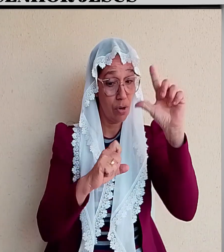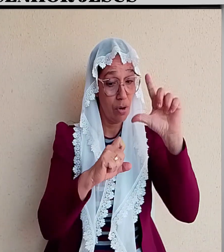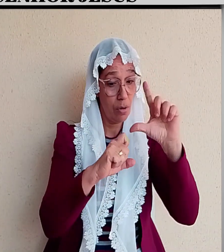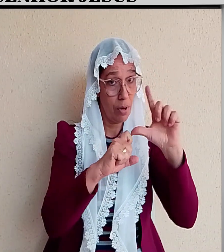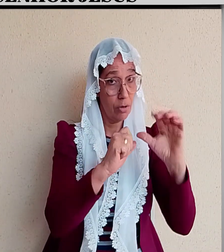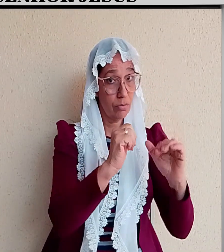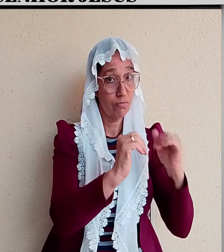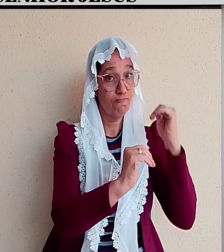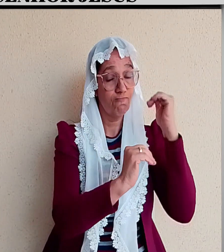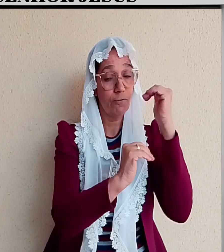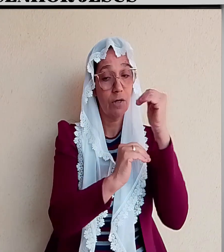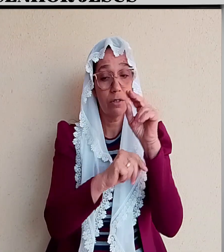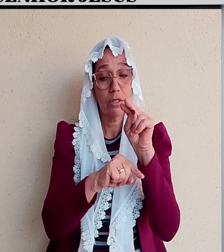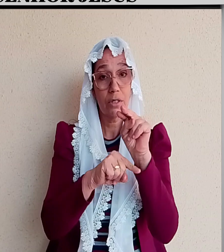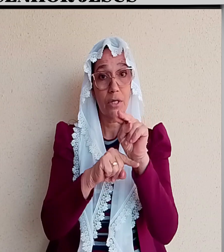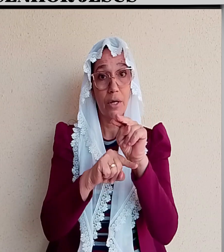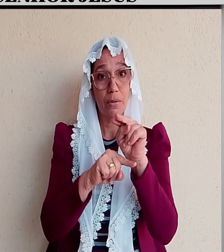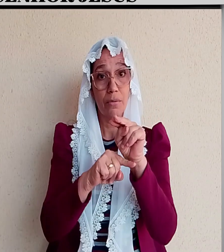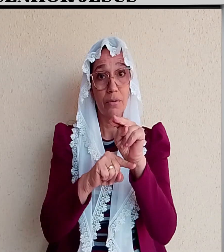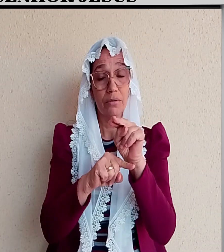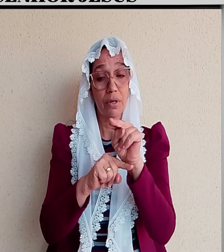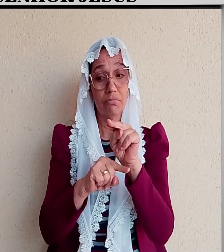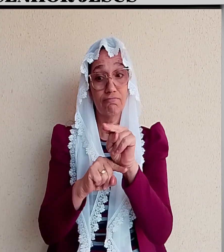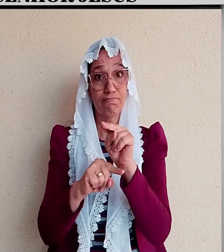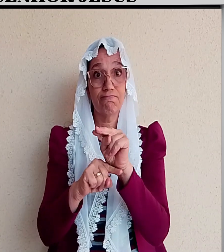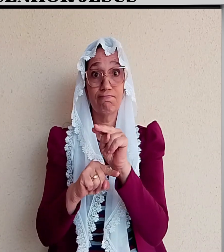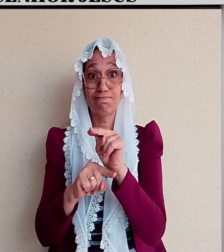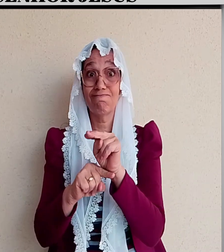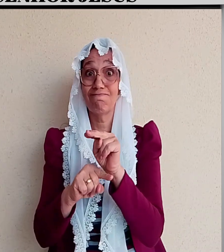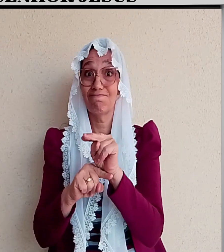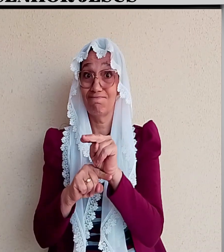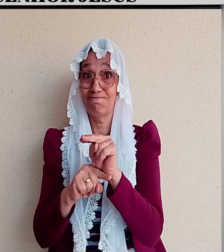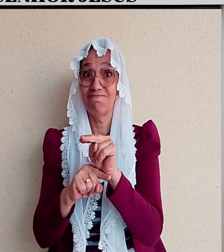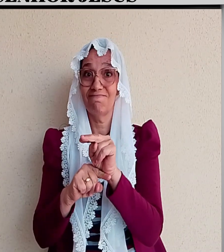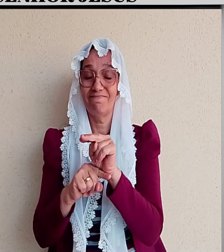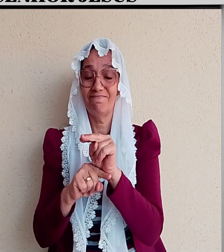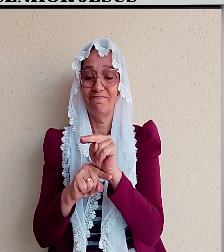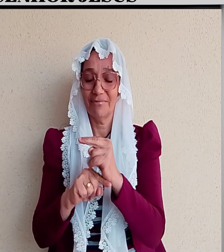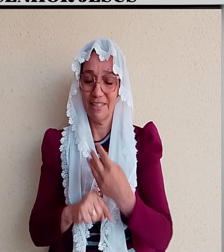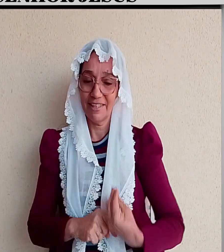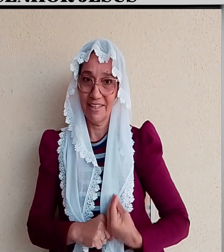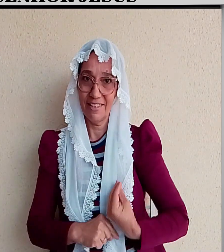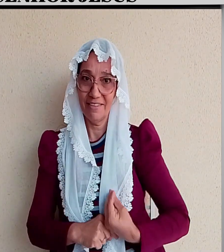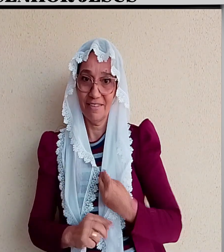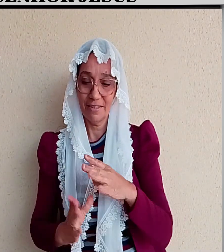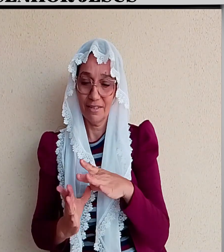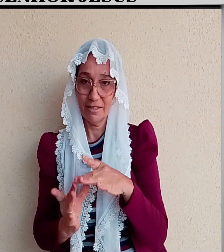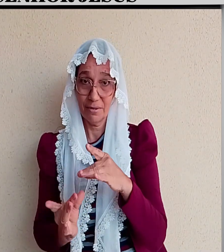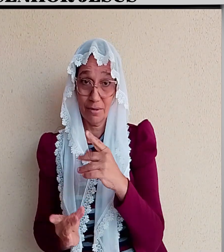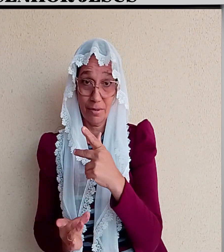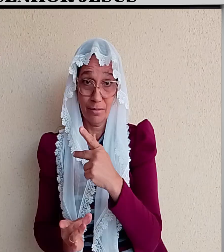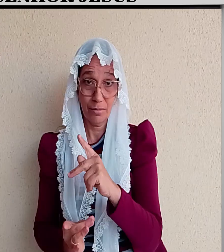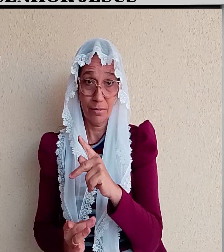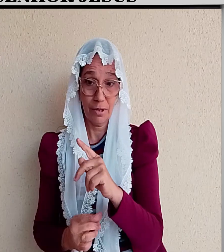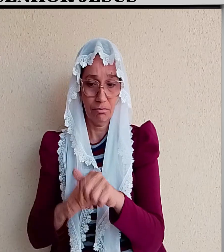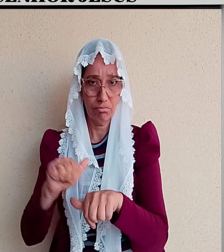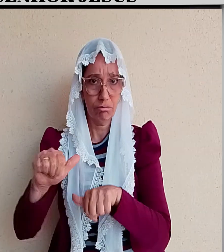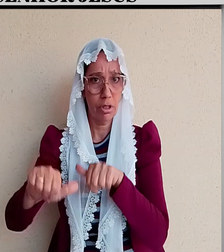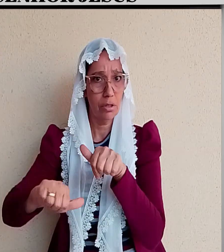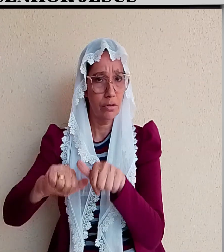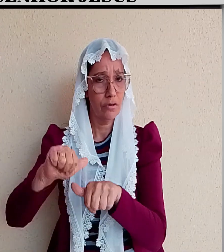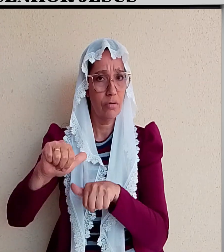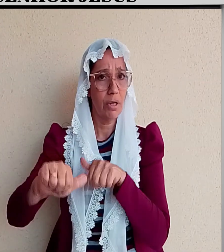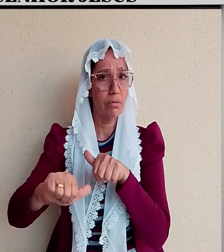Jesus. Quero te chamar de João, de Pedro, de Tiago, de André. Aleluia, Jesus. Quero te chamar de discípulo meu, registrado,